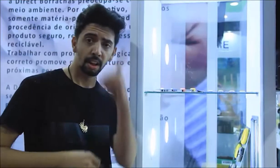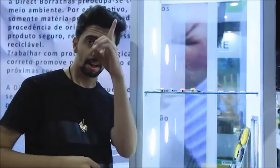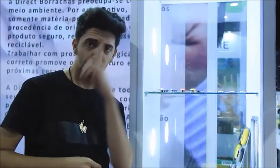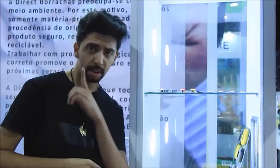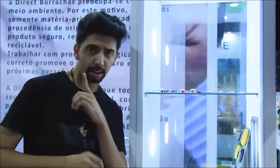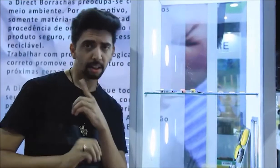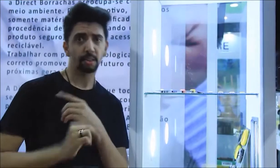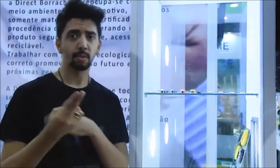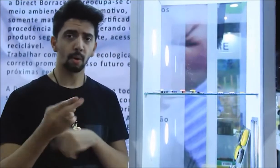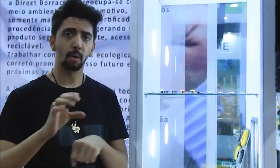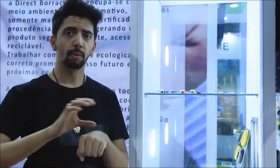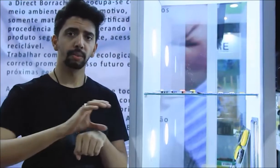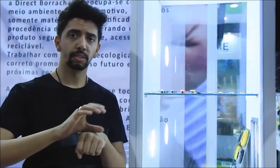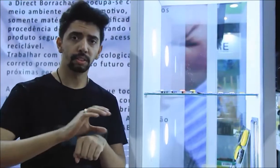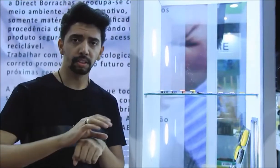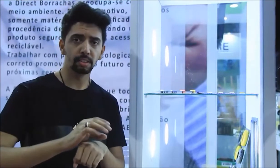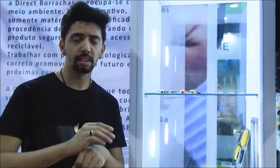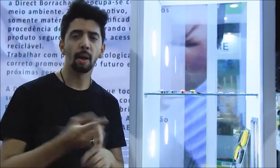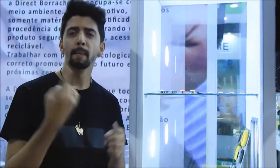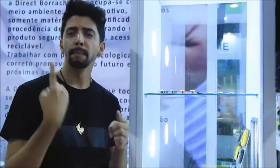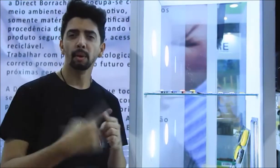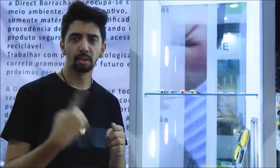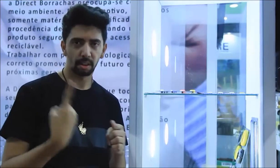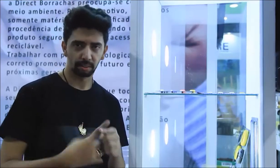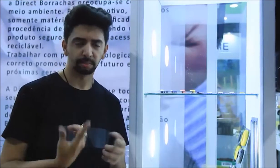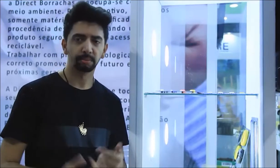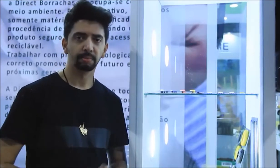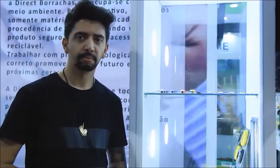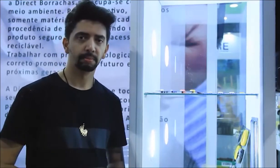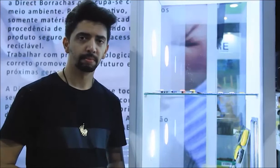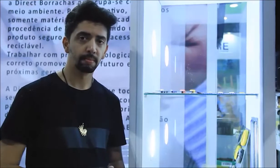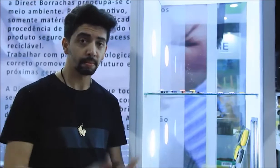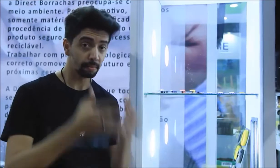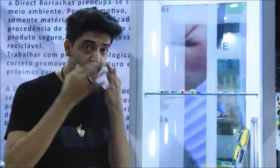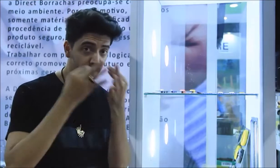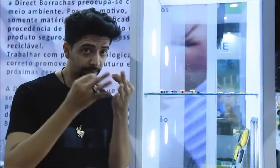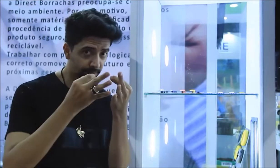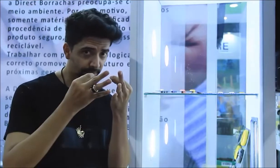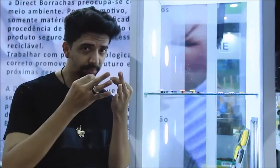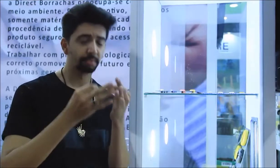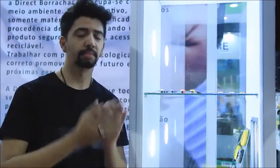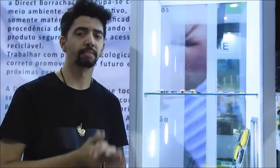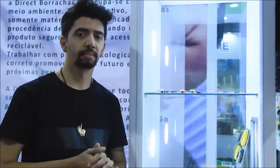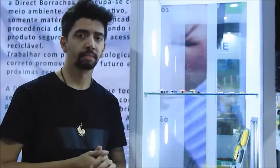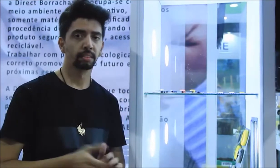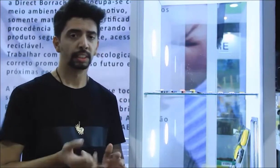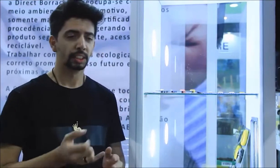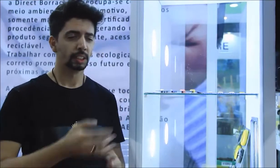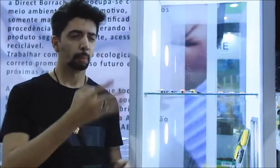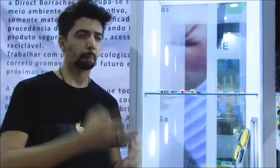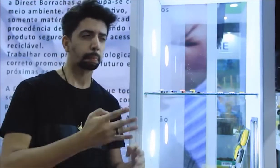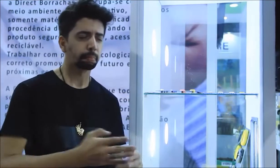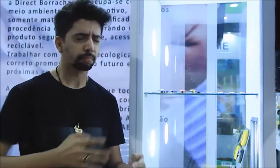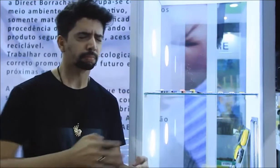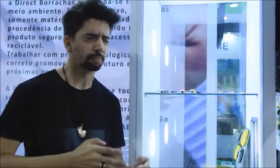Amarelo e o cinza têm a finalidade de alertá-los sobre o obstáculo a